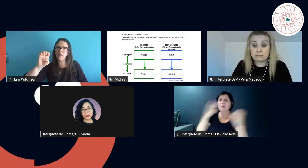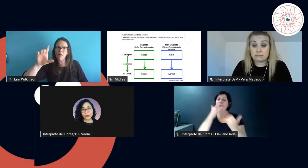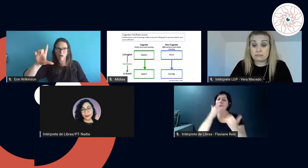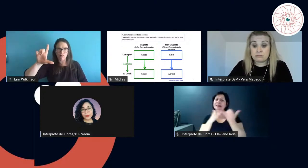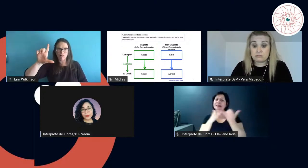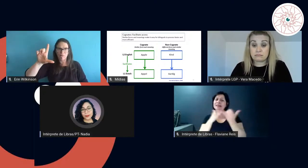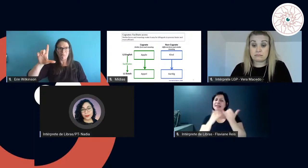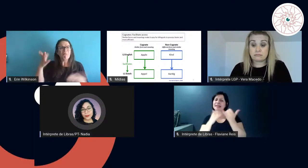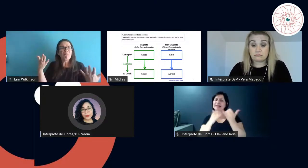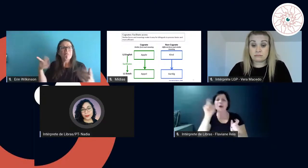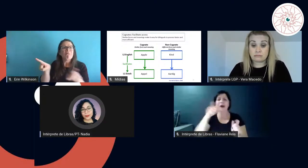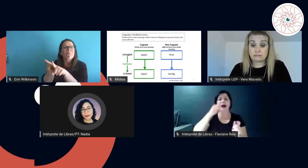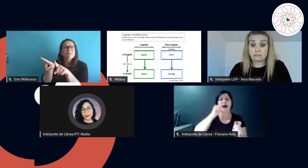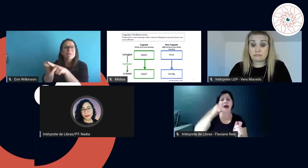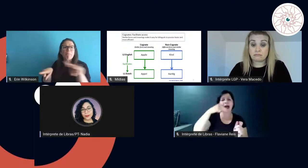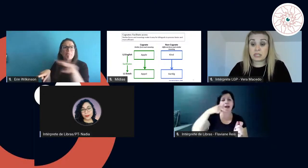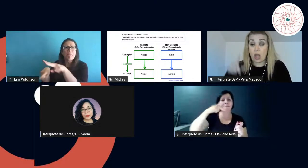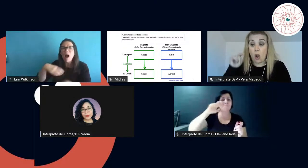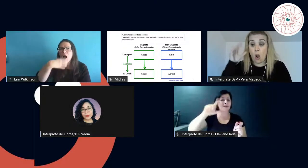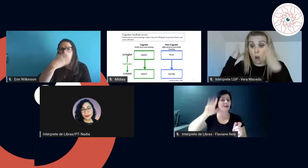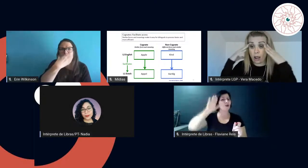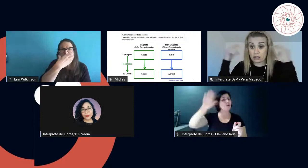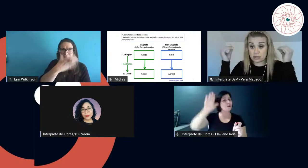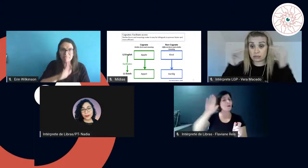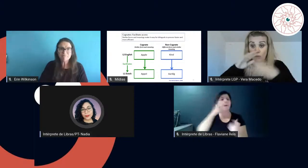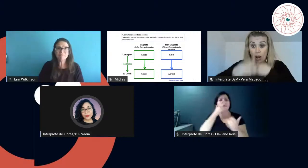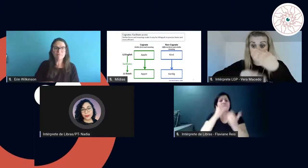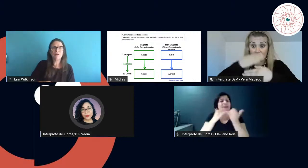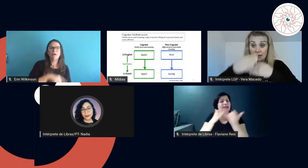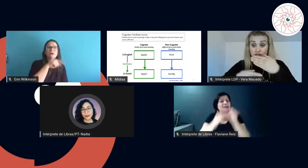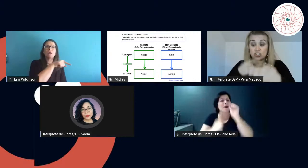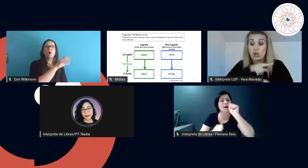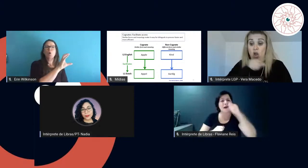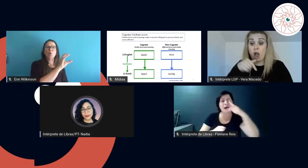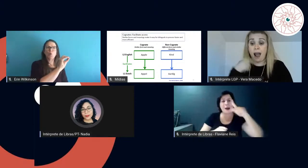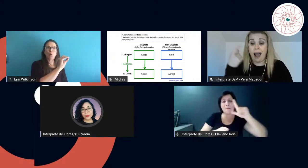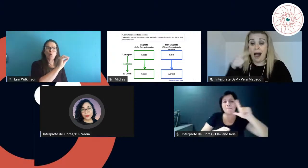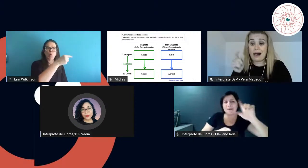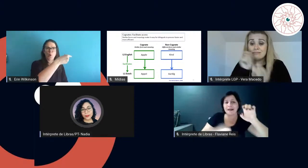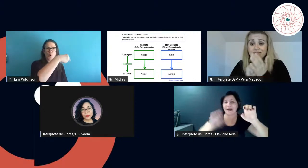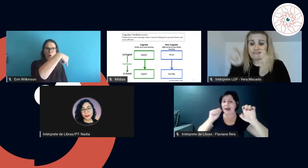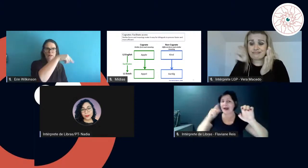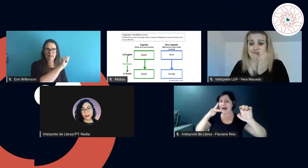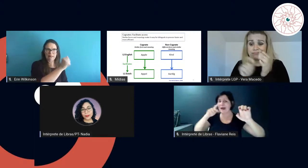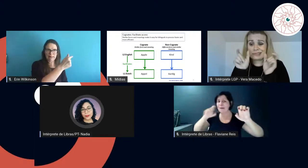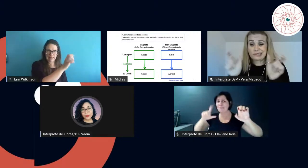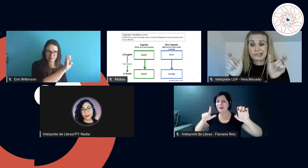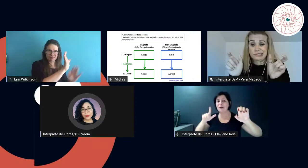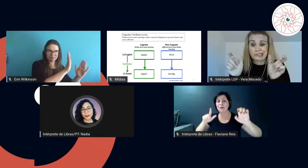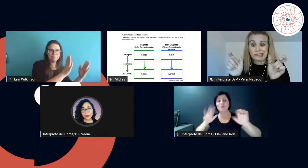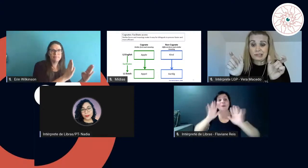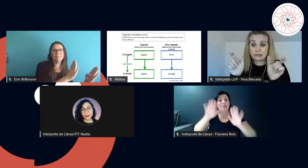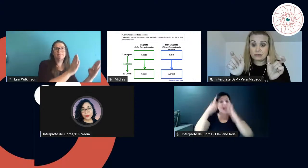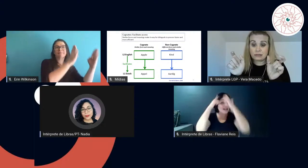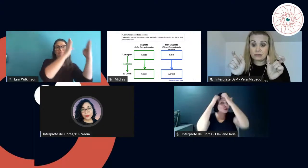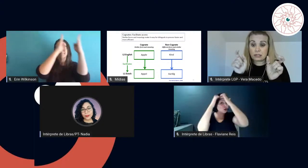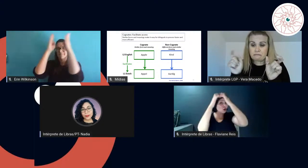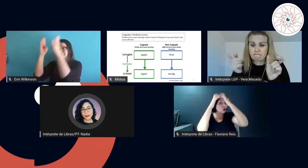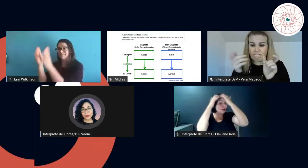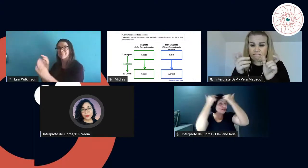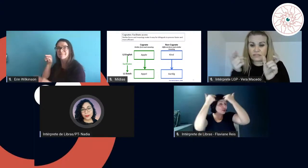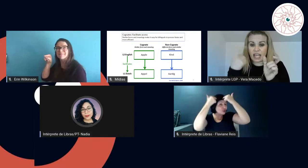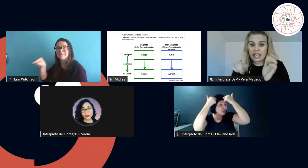Apple e em holandês nós temos uma escrita, elas são